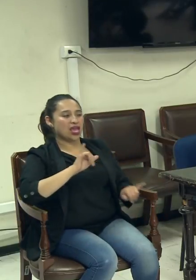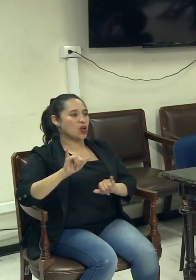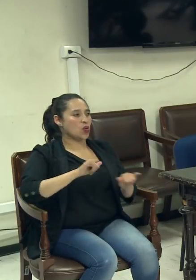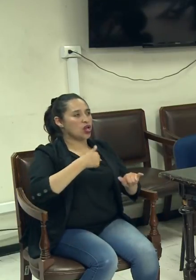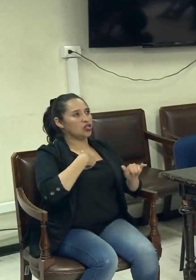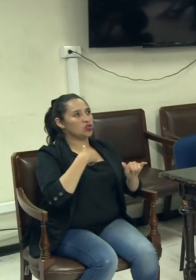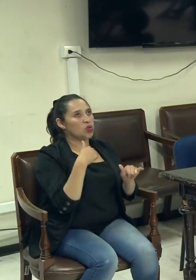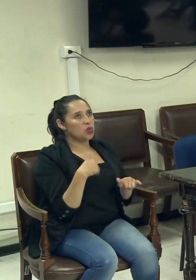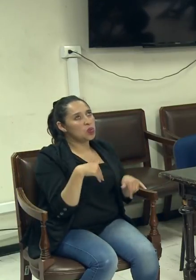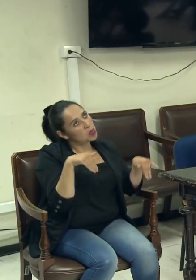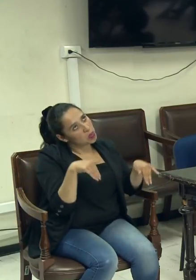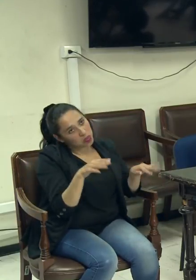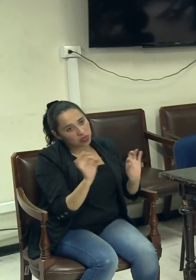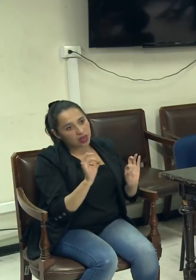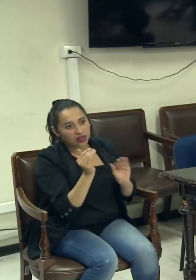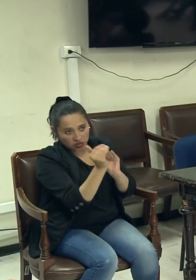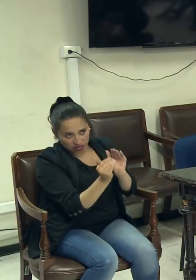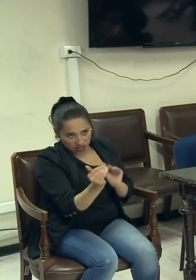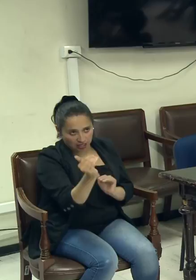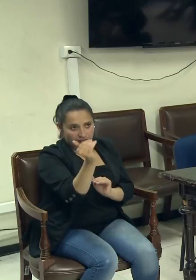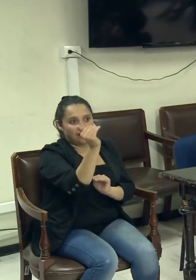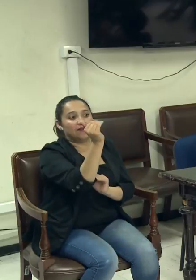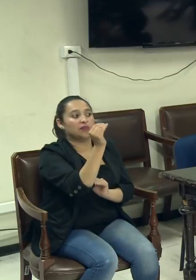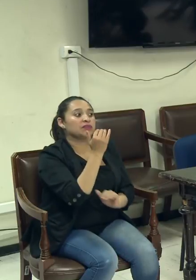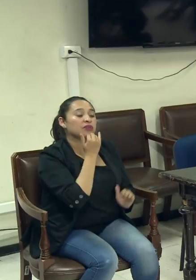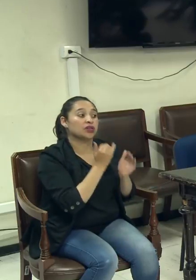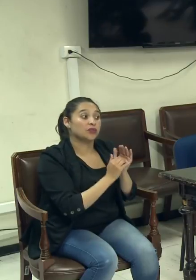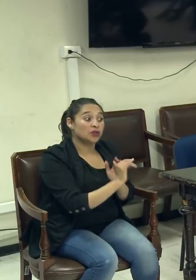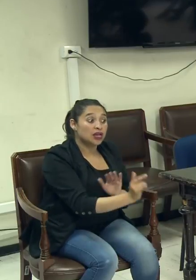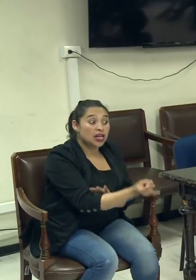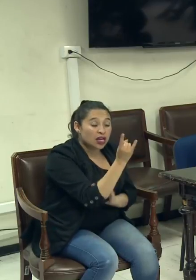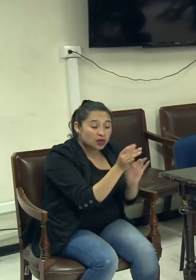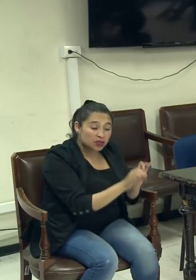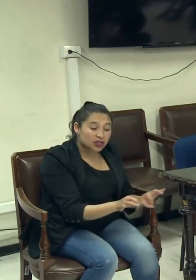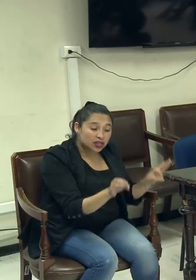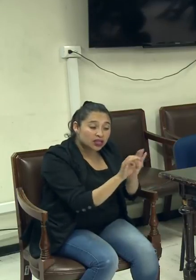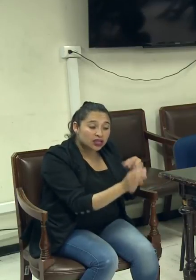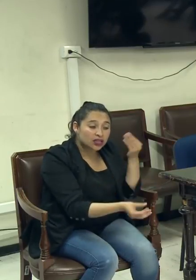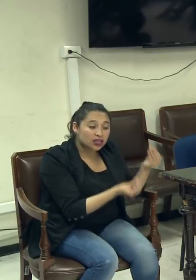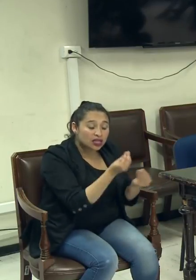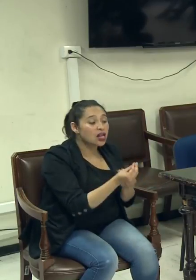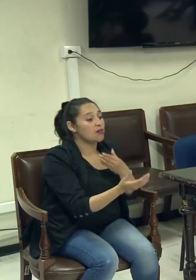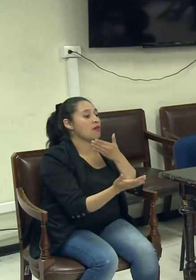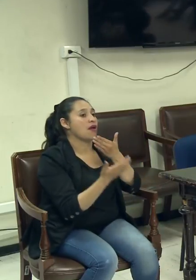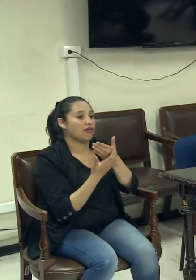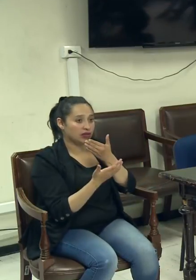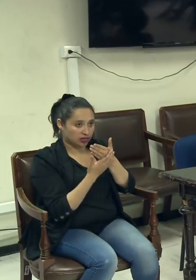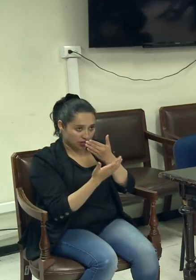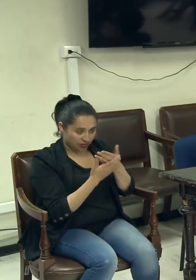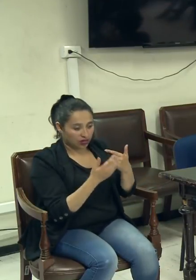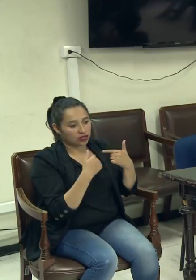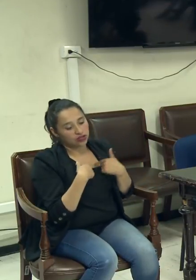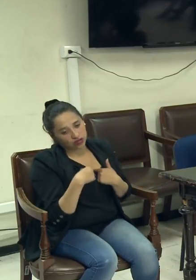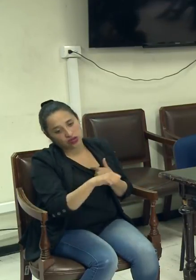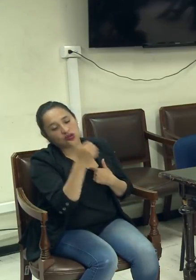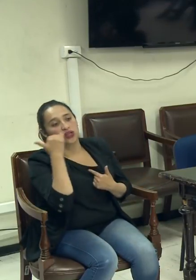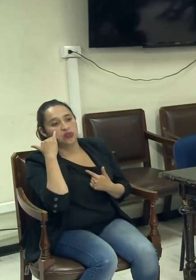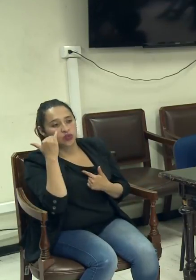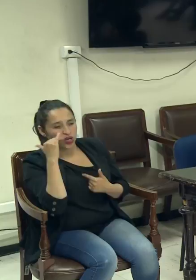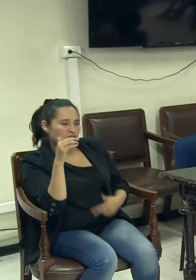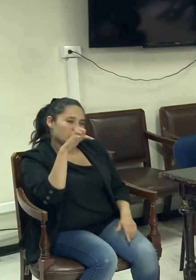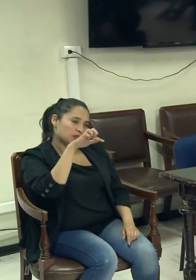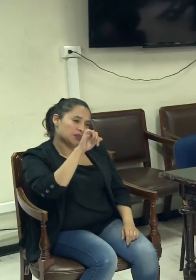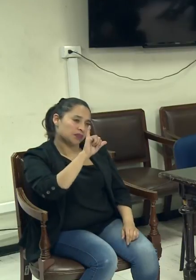¿sí? Tenía una cosa importante que hacer y no podía ir. Yo era siempre, yo y otra mujer, Pilar